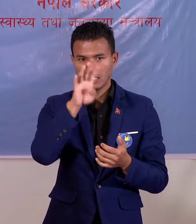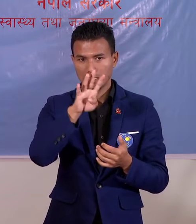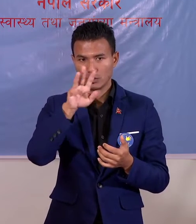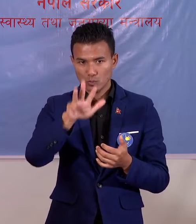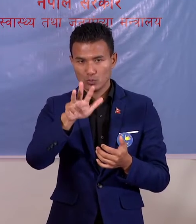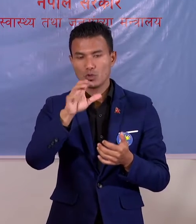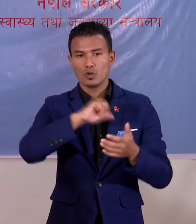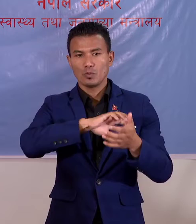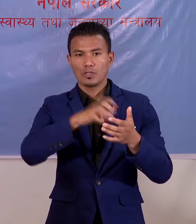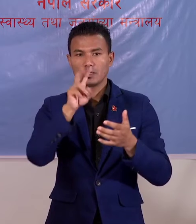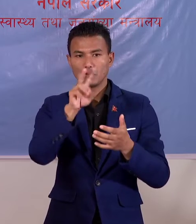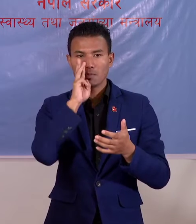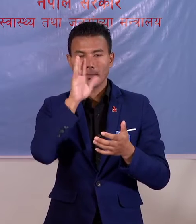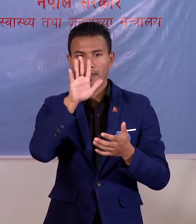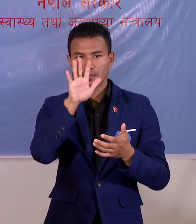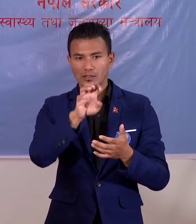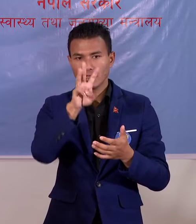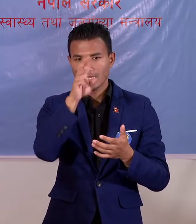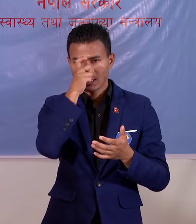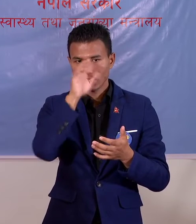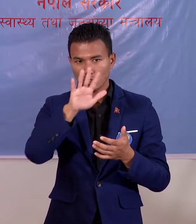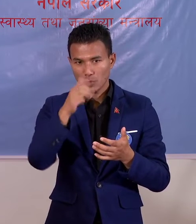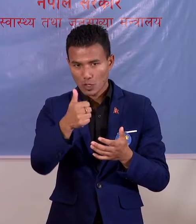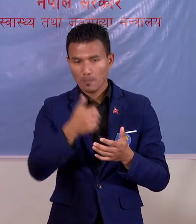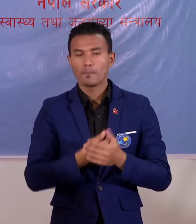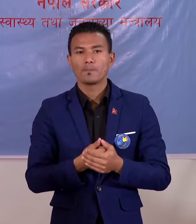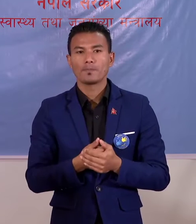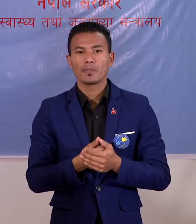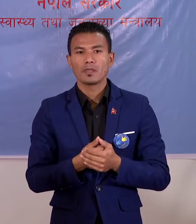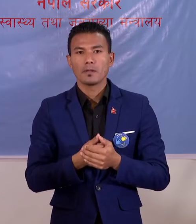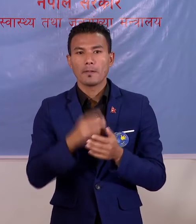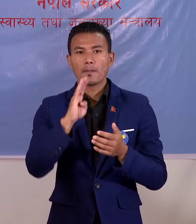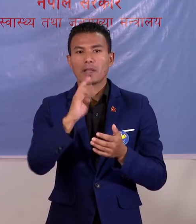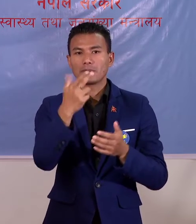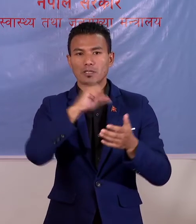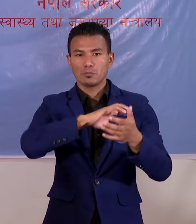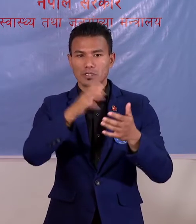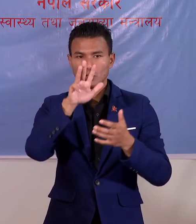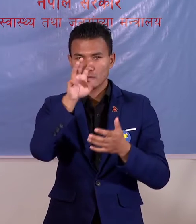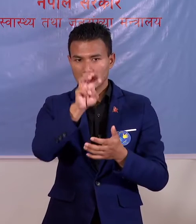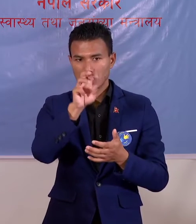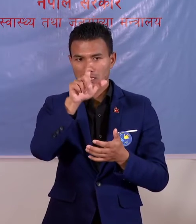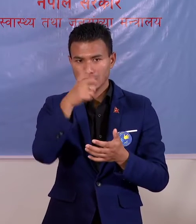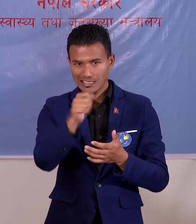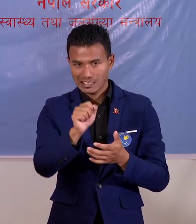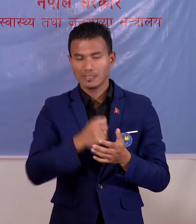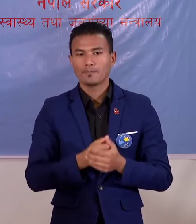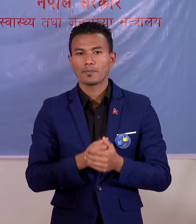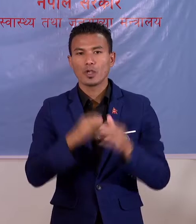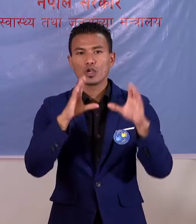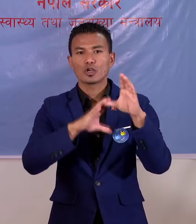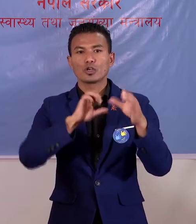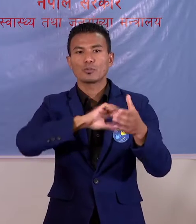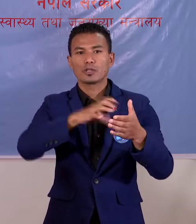6,849, प्रदेश नम्बर 2 5,356, त्यसै गरी बागमती प्रदेशमा 9,060,